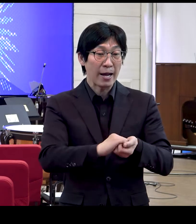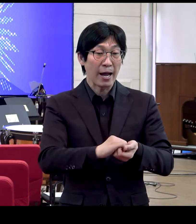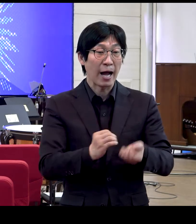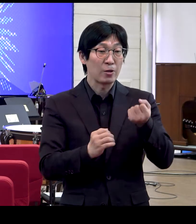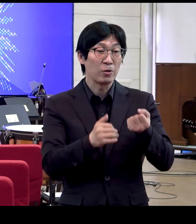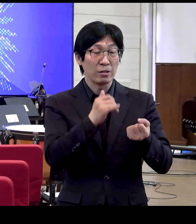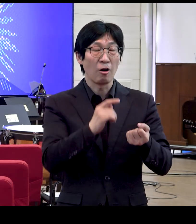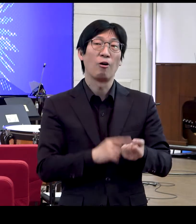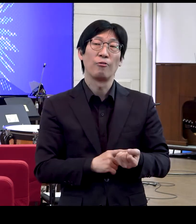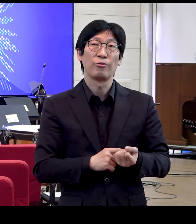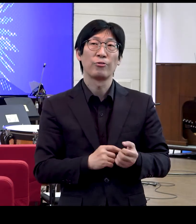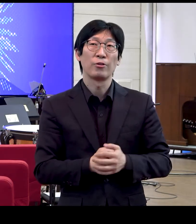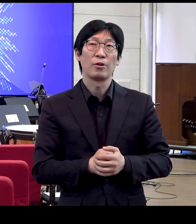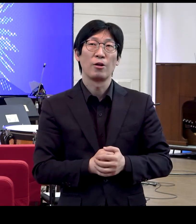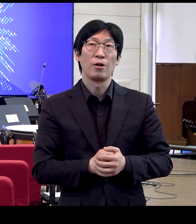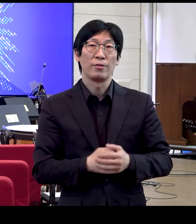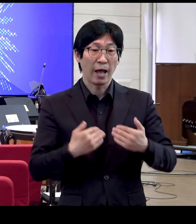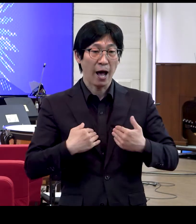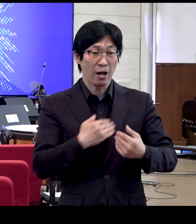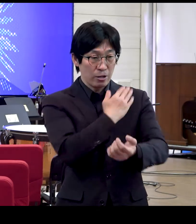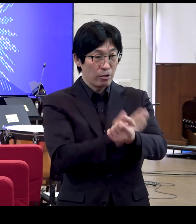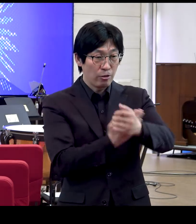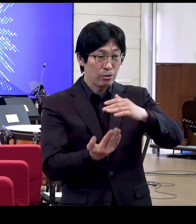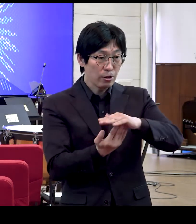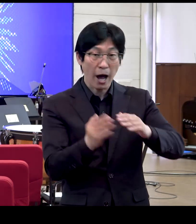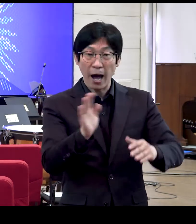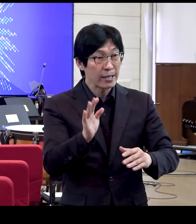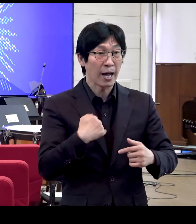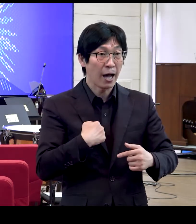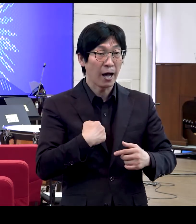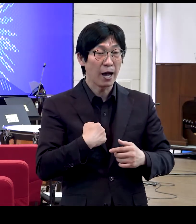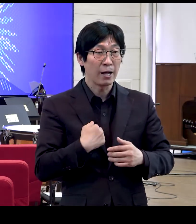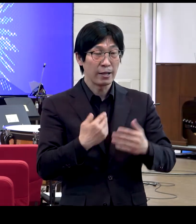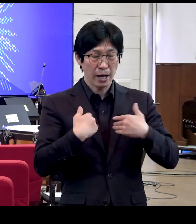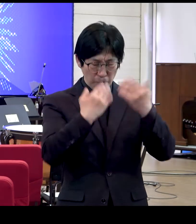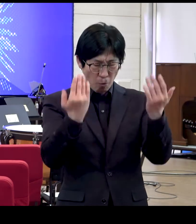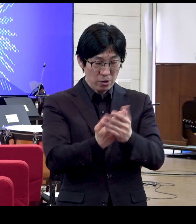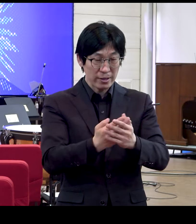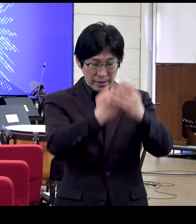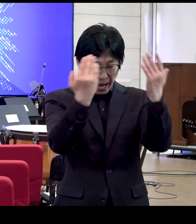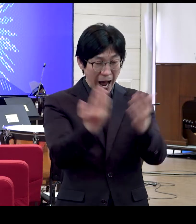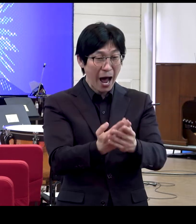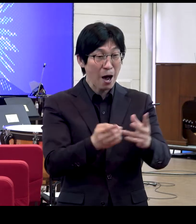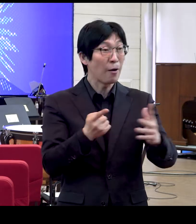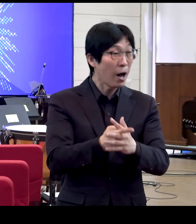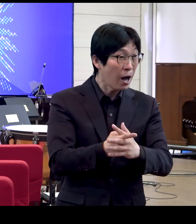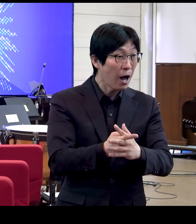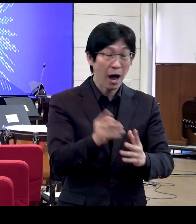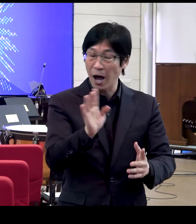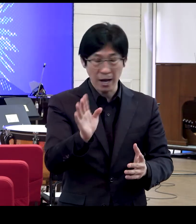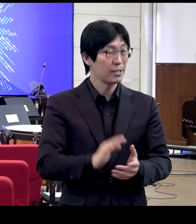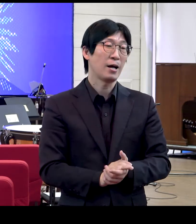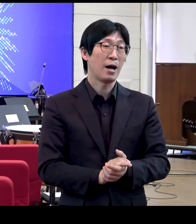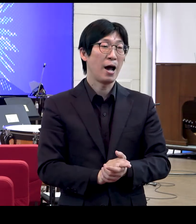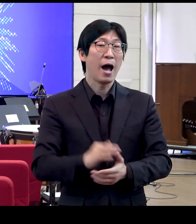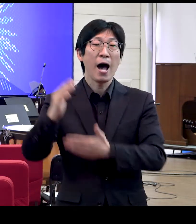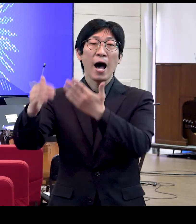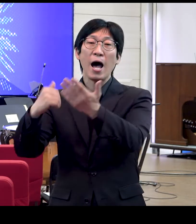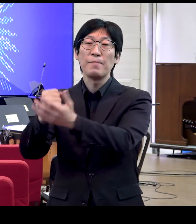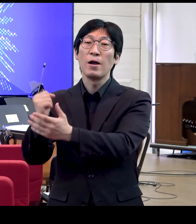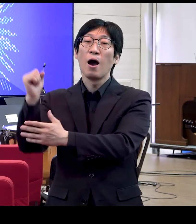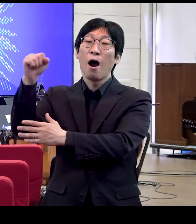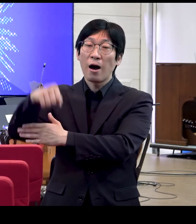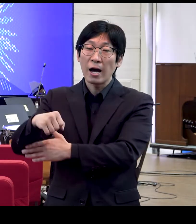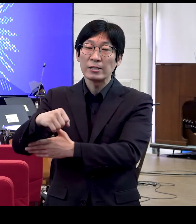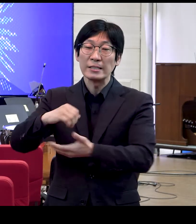한계성, 우리가 전능하지 않다, 우리가 모든 걸 다 하는 것이 아니다, 우리는 정말 허락하신 한도